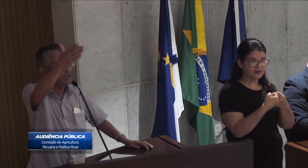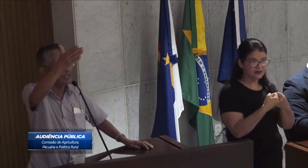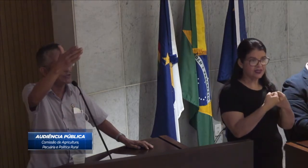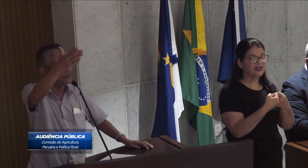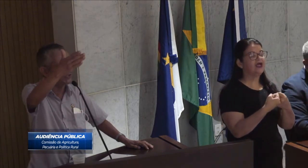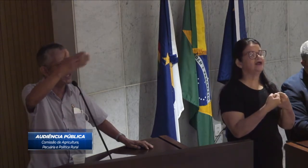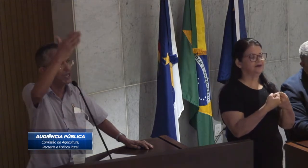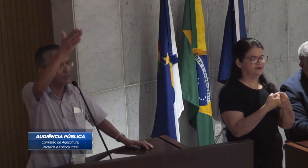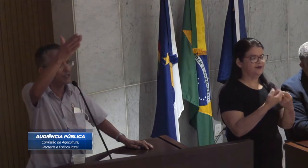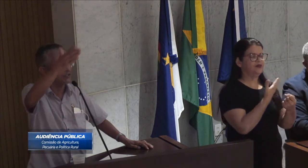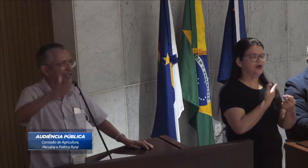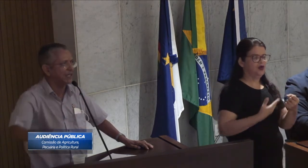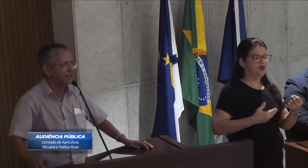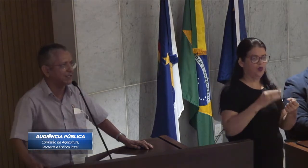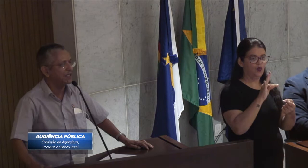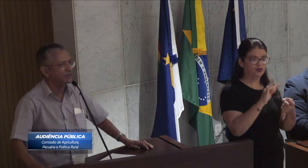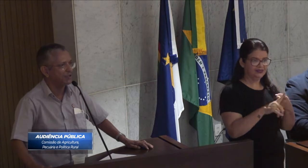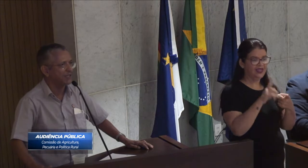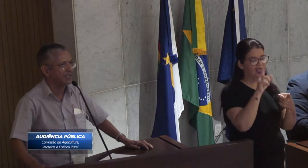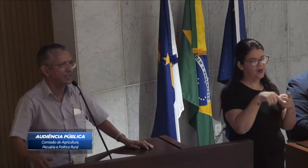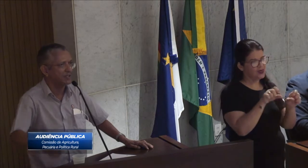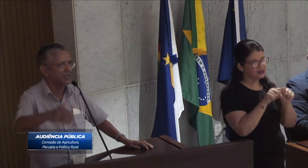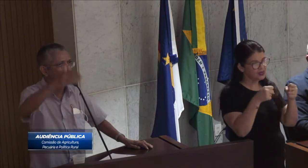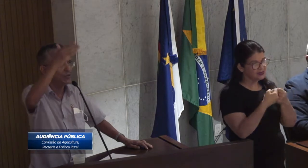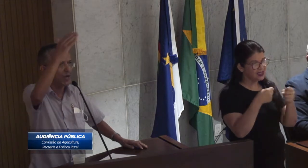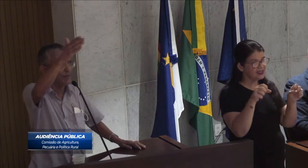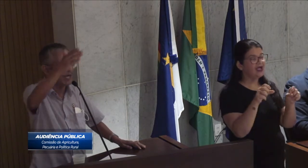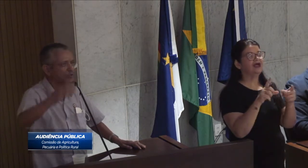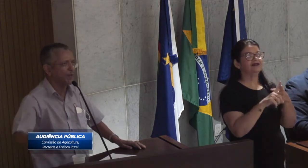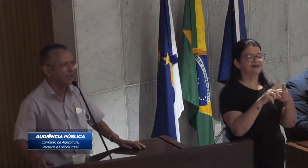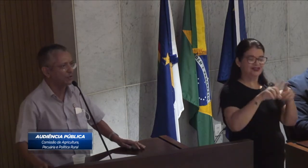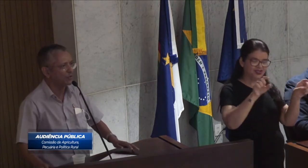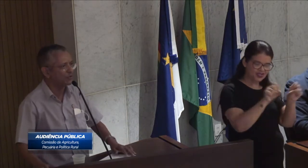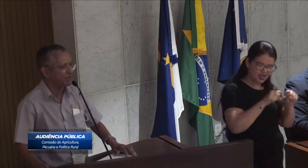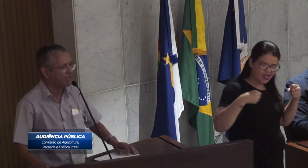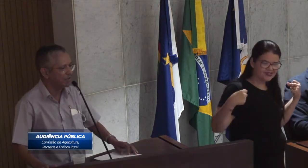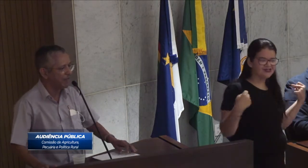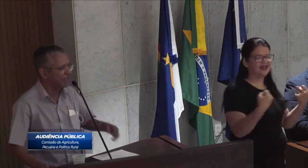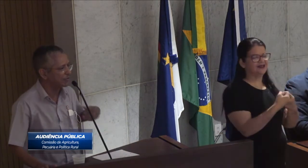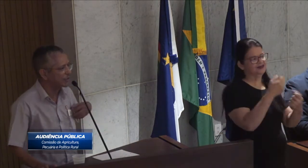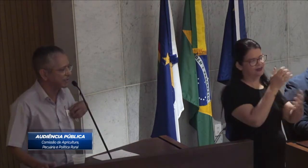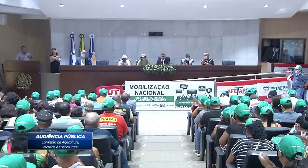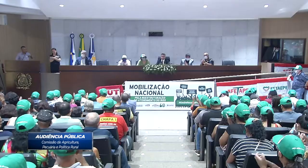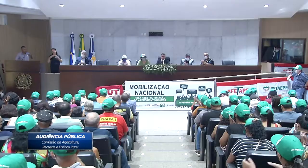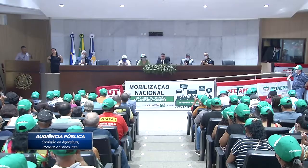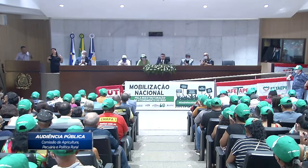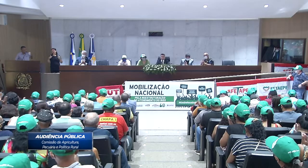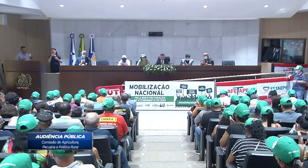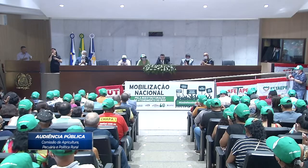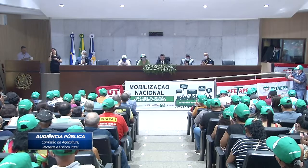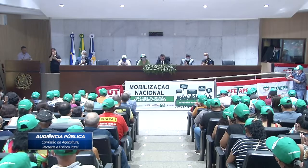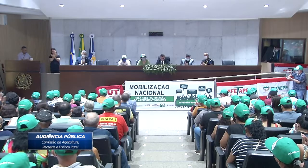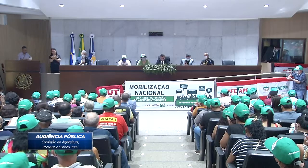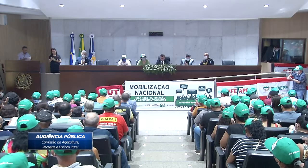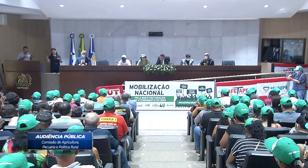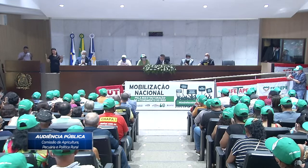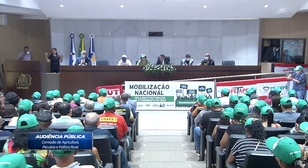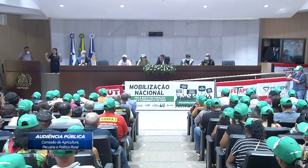ao ver da CUT, é uma sociedade socialista. Um abraço para todos e para todas.